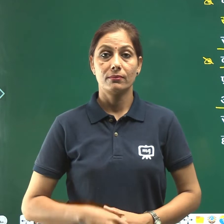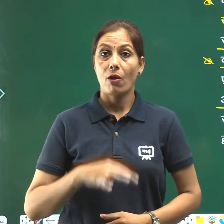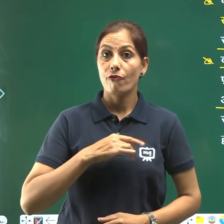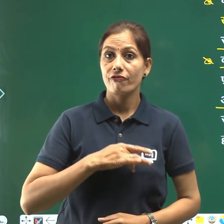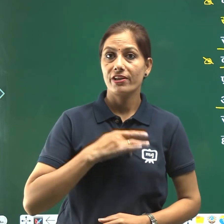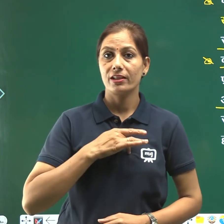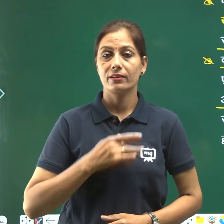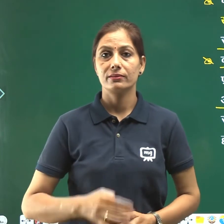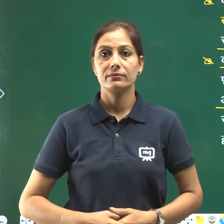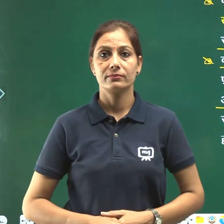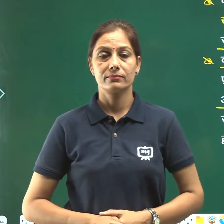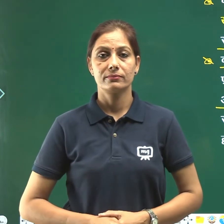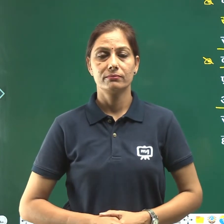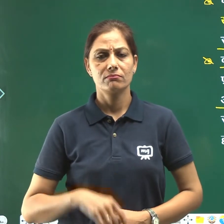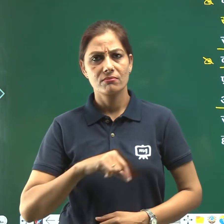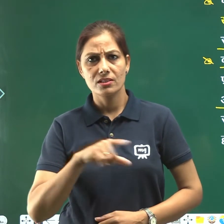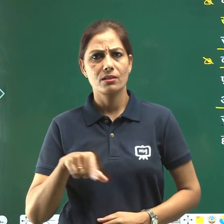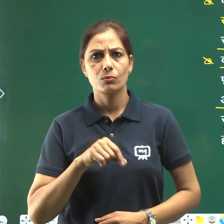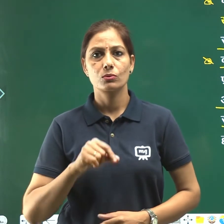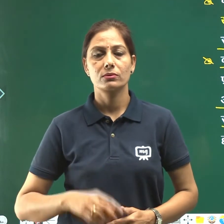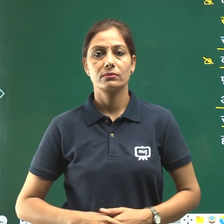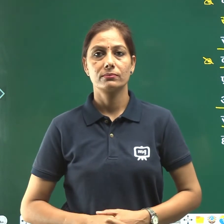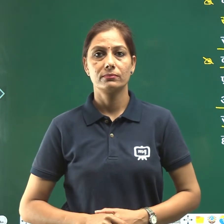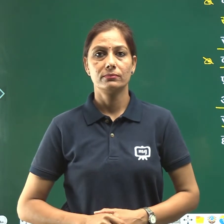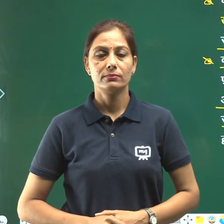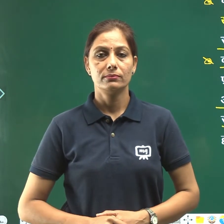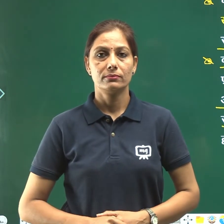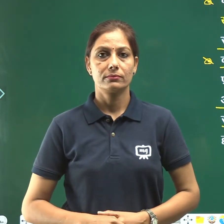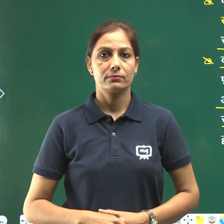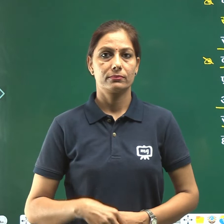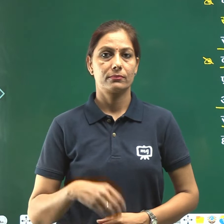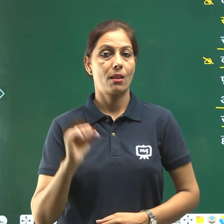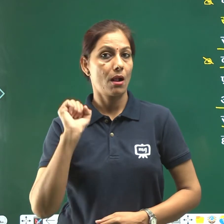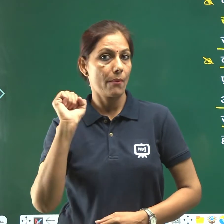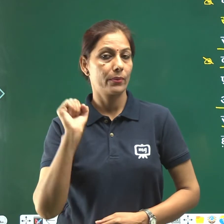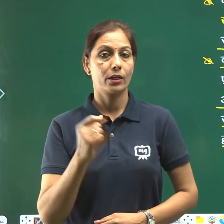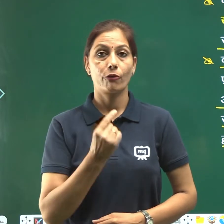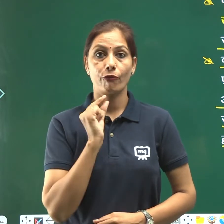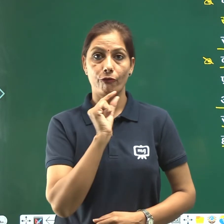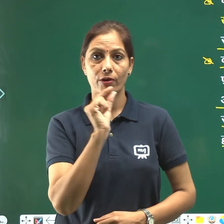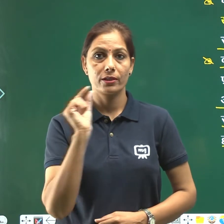भावना सब कुछ अपने शब्दों के द्वारा